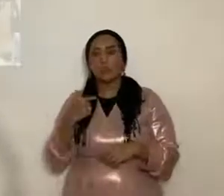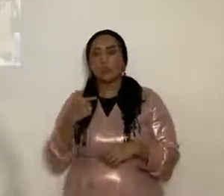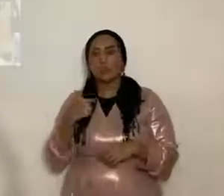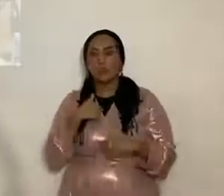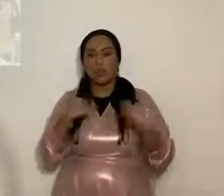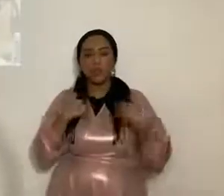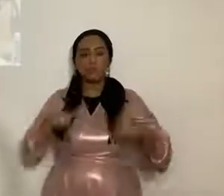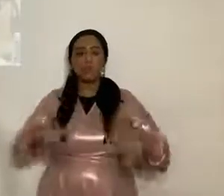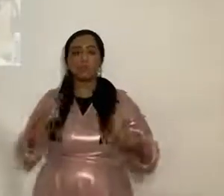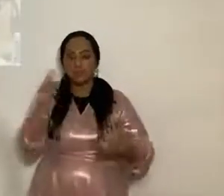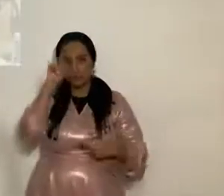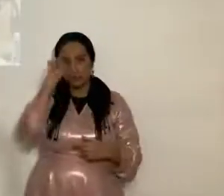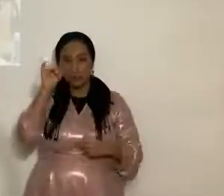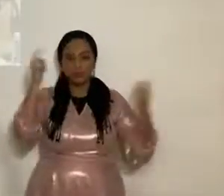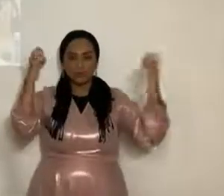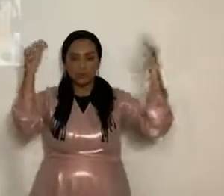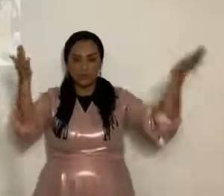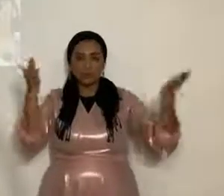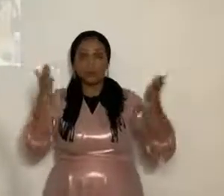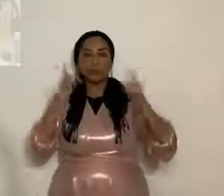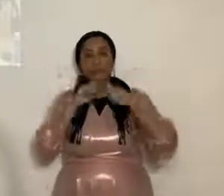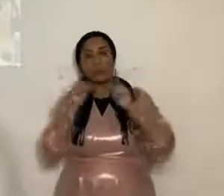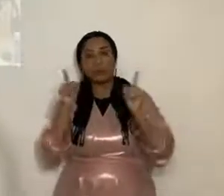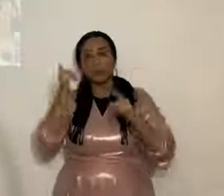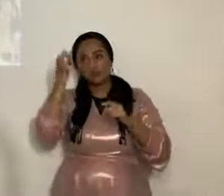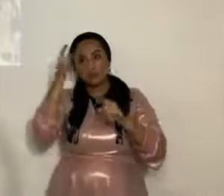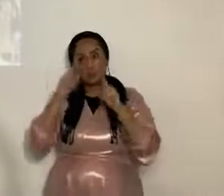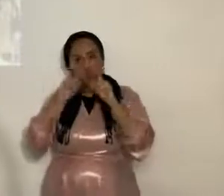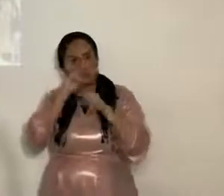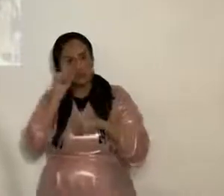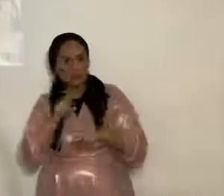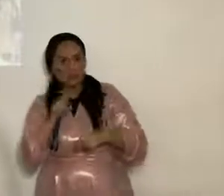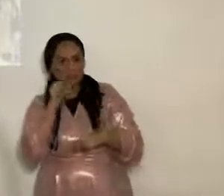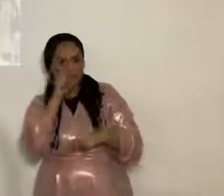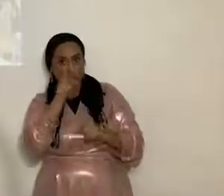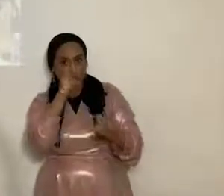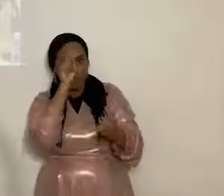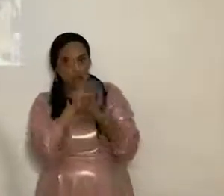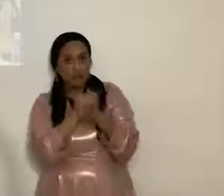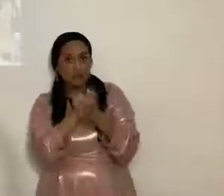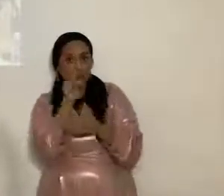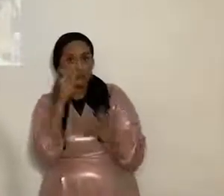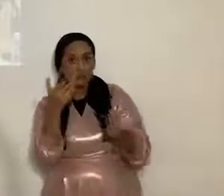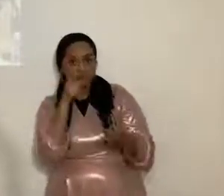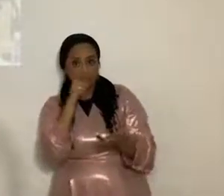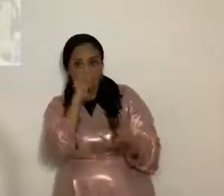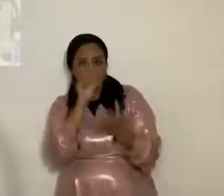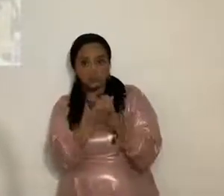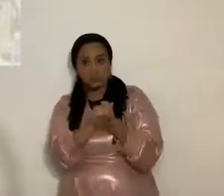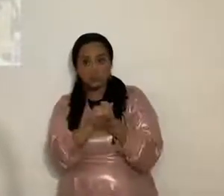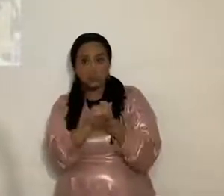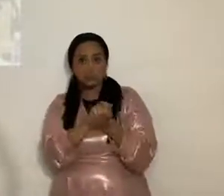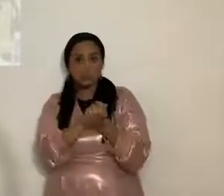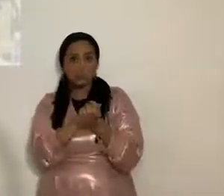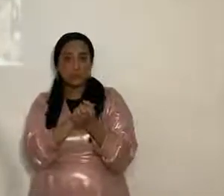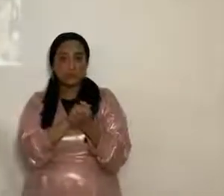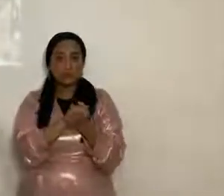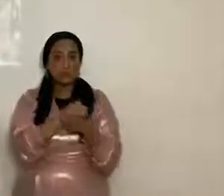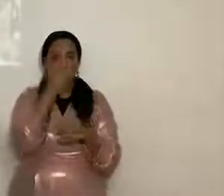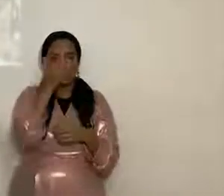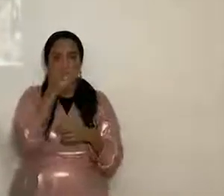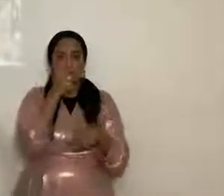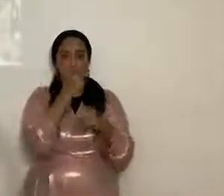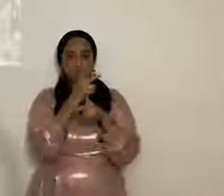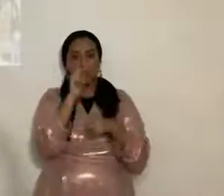vida eterna. Aleluya. Pero Yahshua pregunta, ¿crees esto? ¿Lo crees? Tú